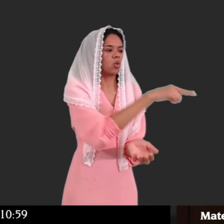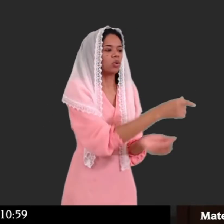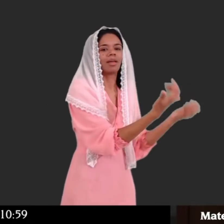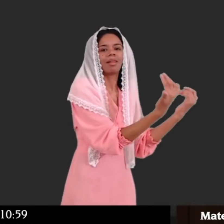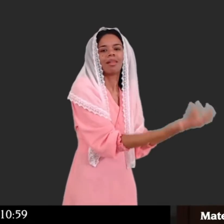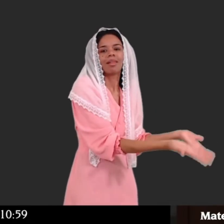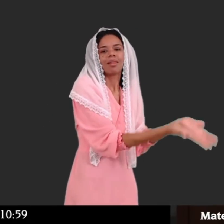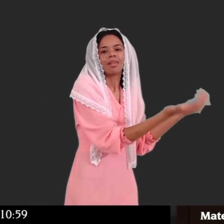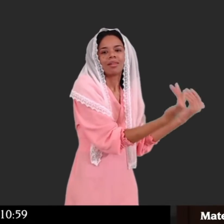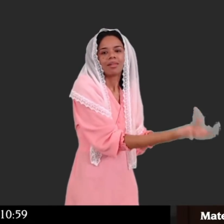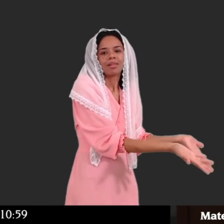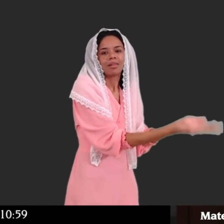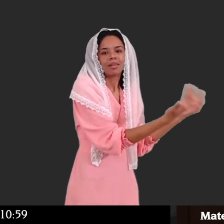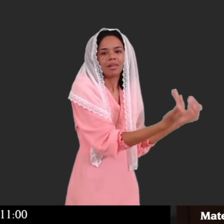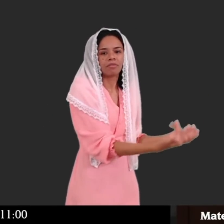Não se envolva com joio.